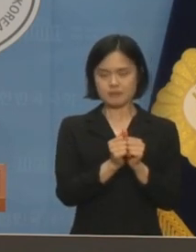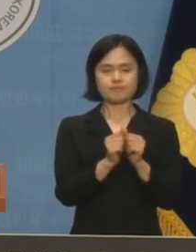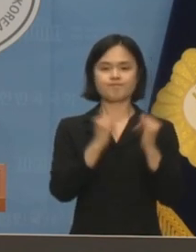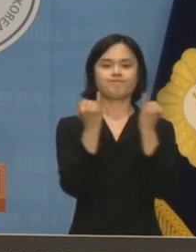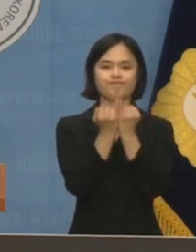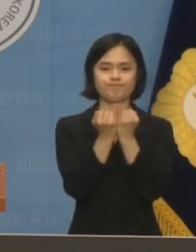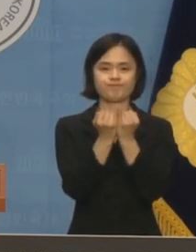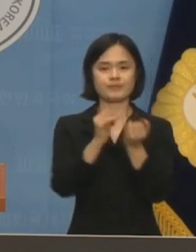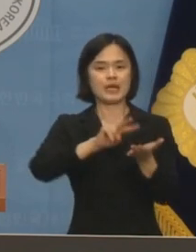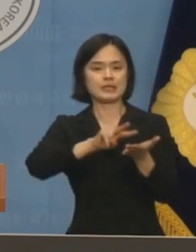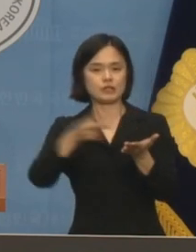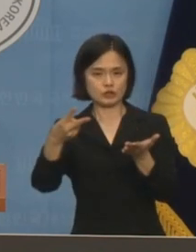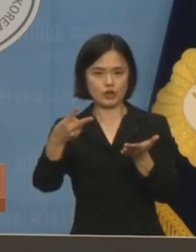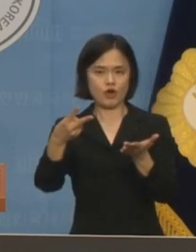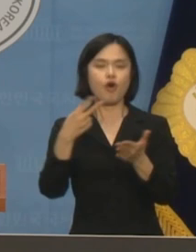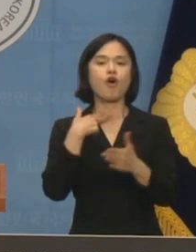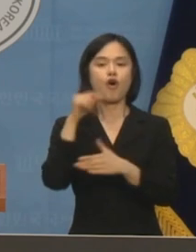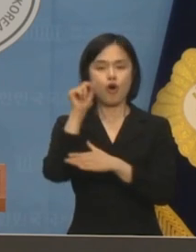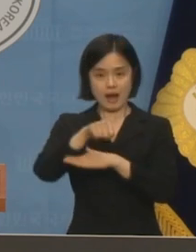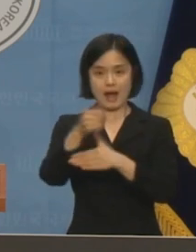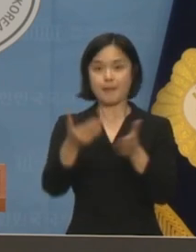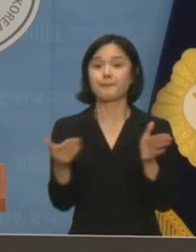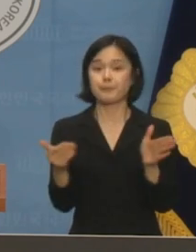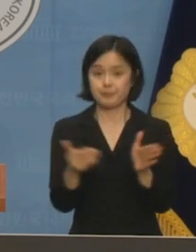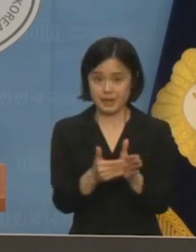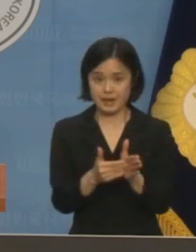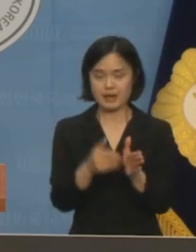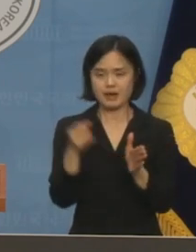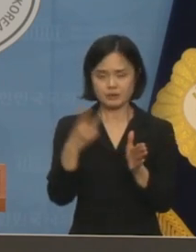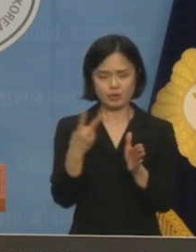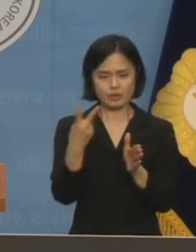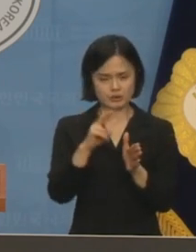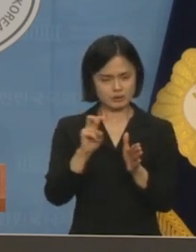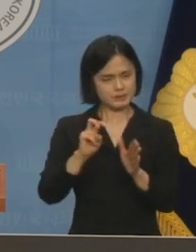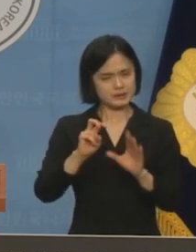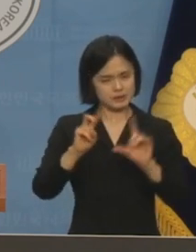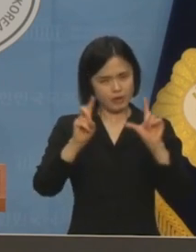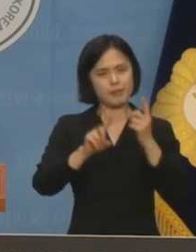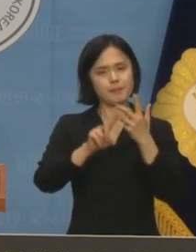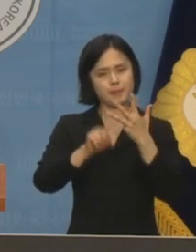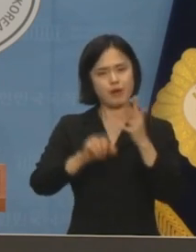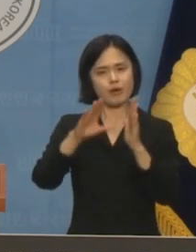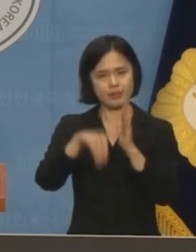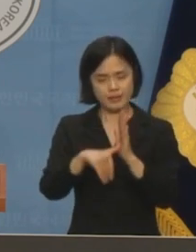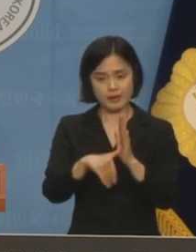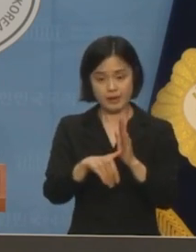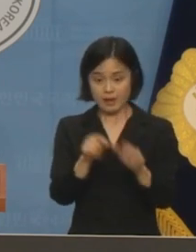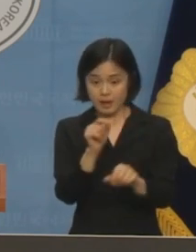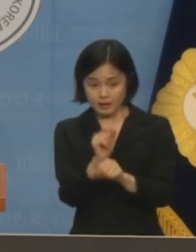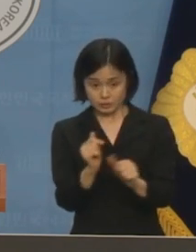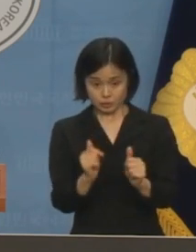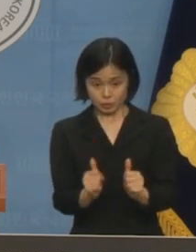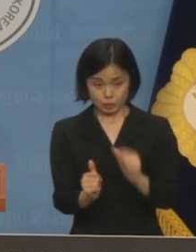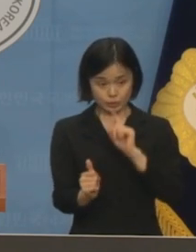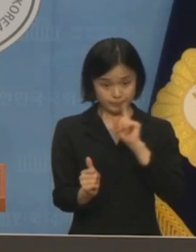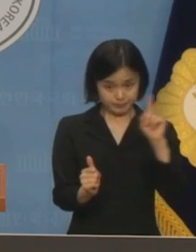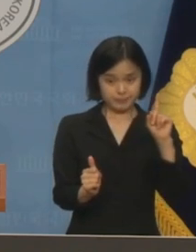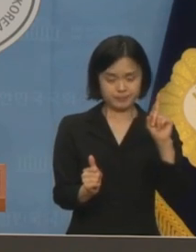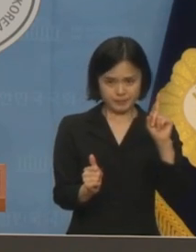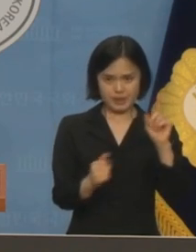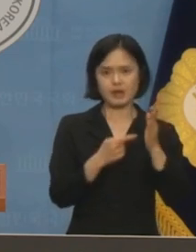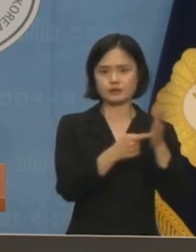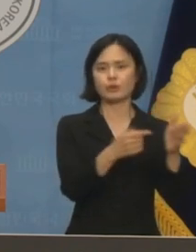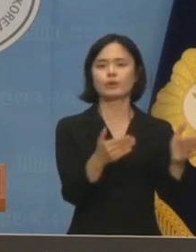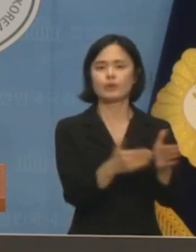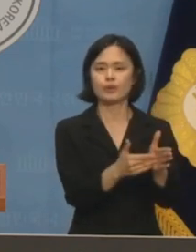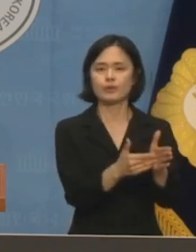8월 11일 전역 처분 취소 행정소송까지 제기하게 된다. 이러한 행정소송 결정은 누군가의 조언에